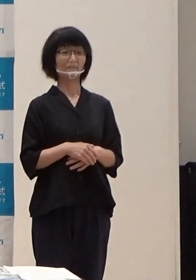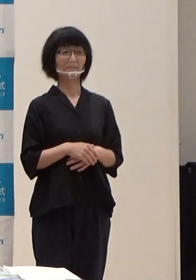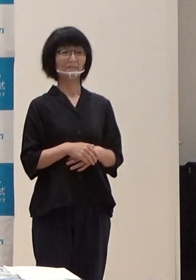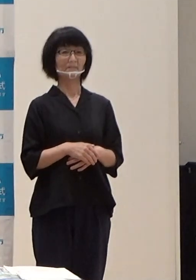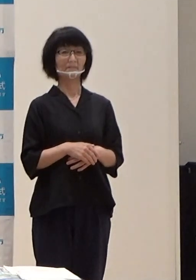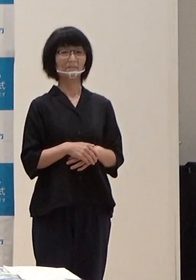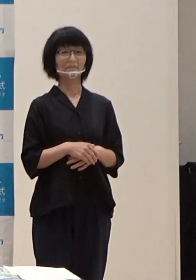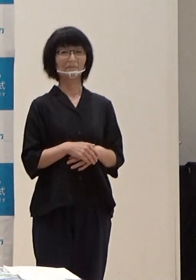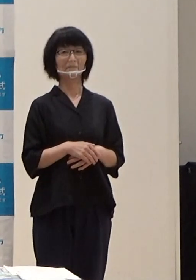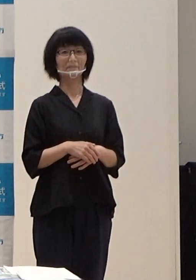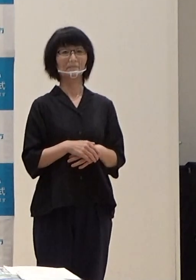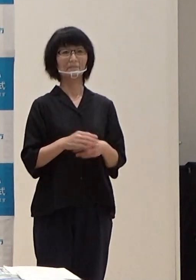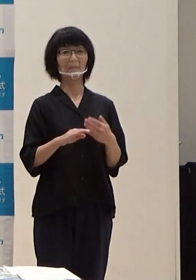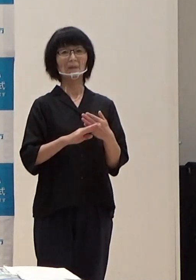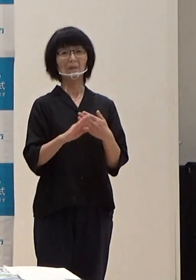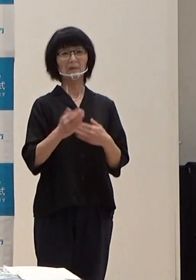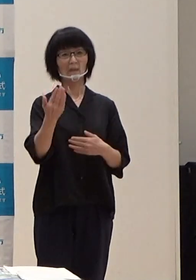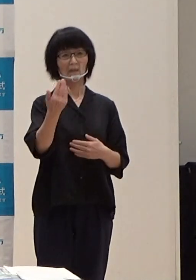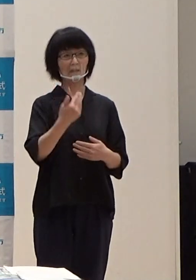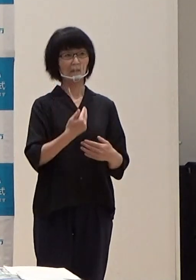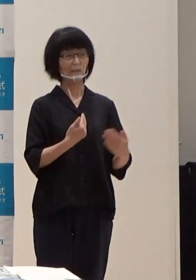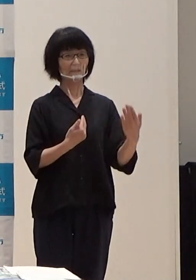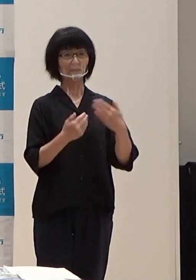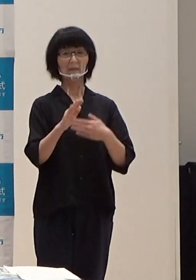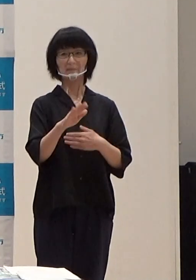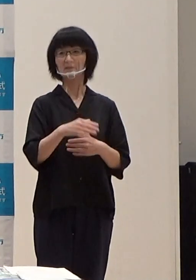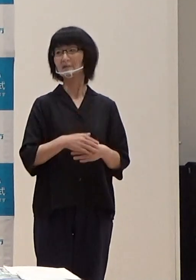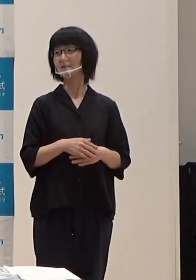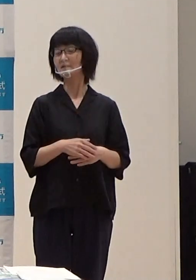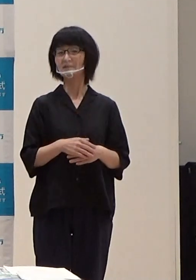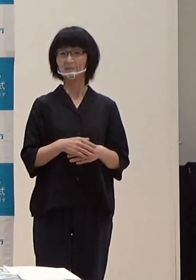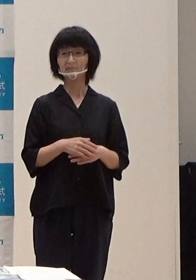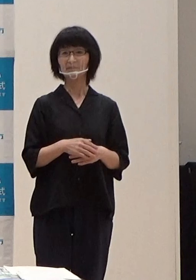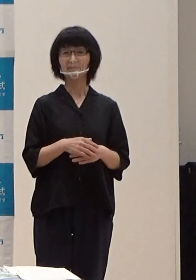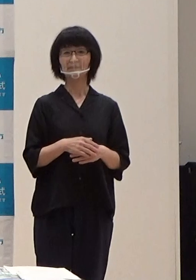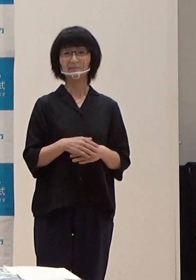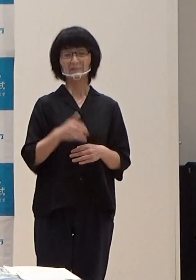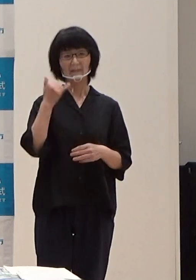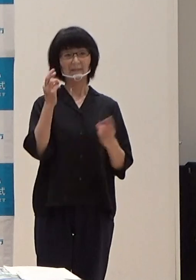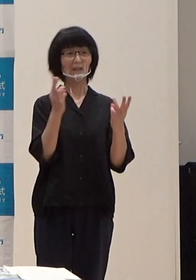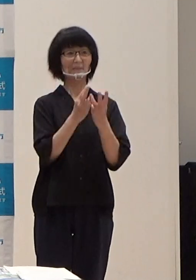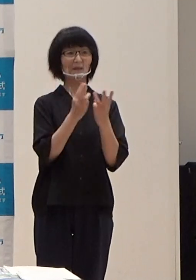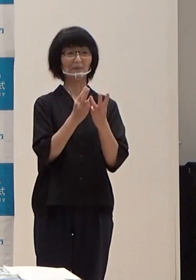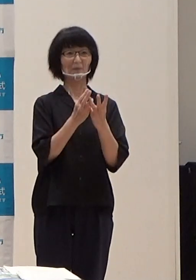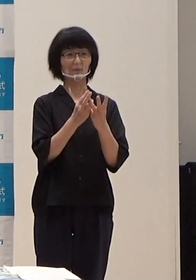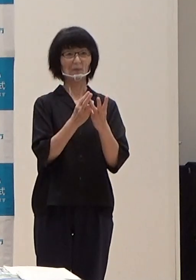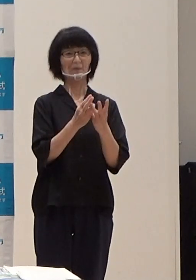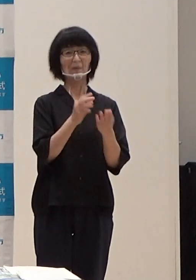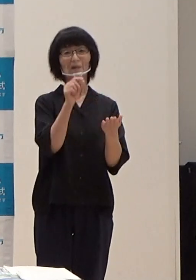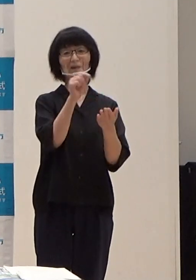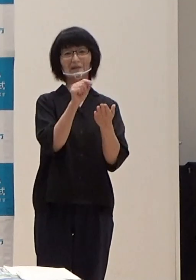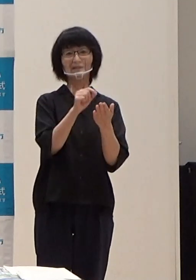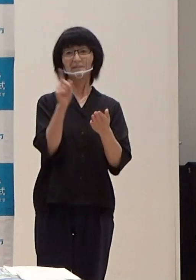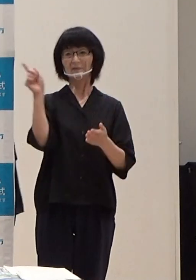それでは他にございますでしょうか。 すみません、少々お待ちください。番号は、はい、書きますか。